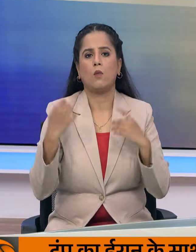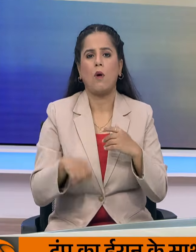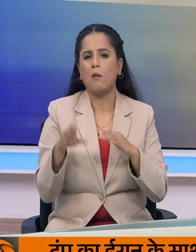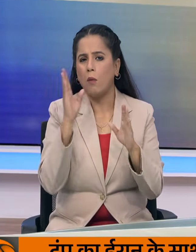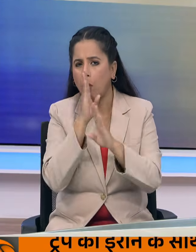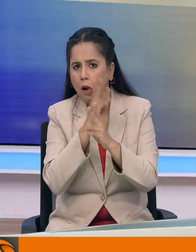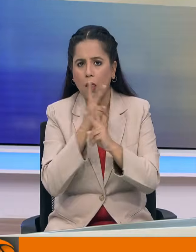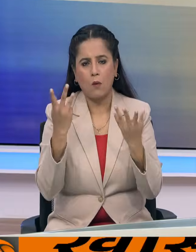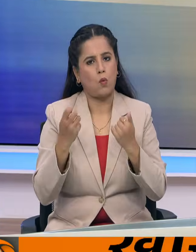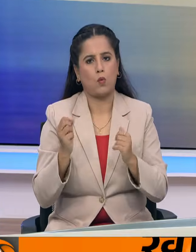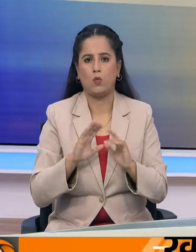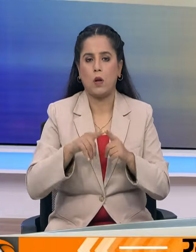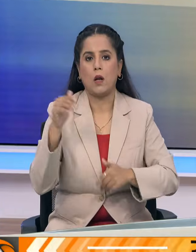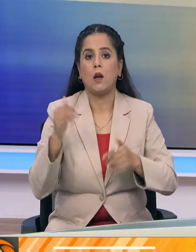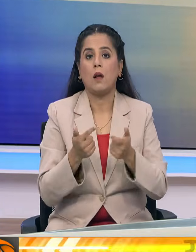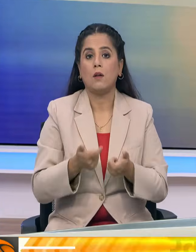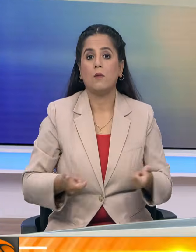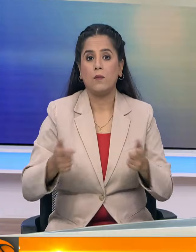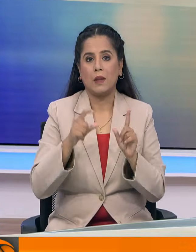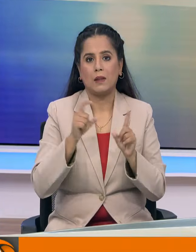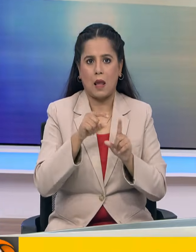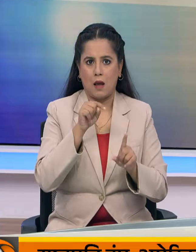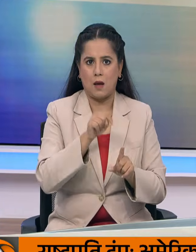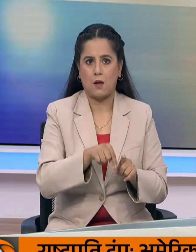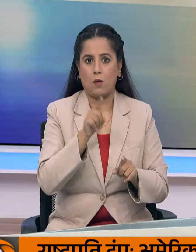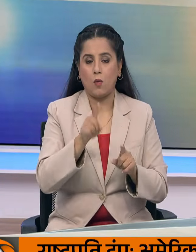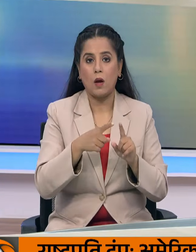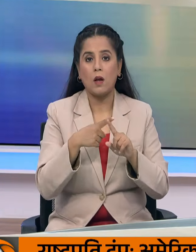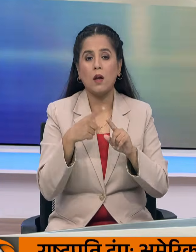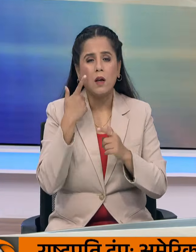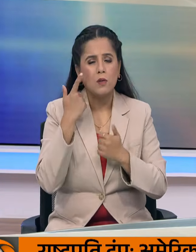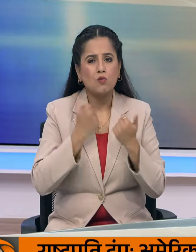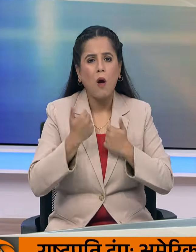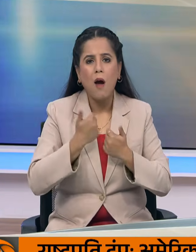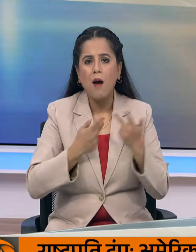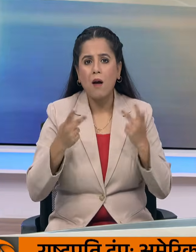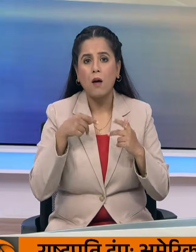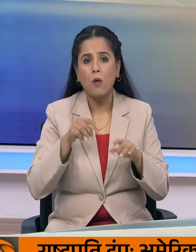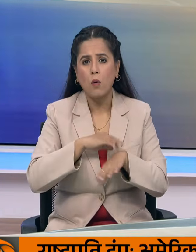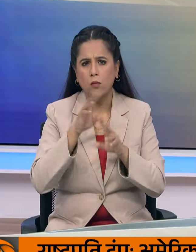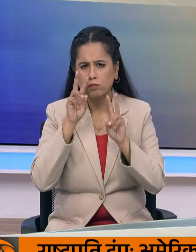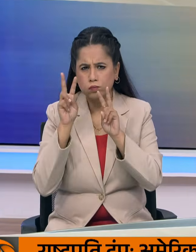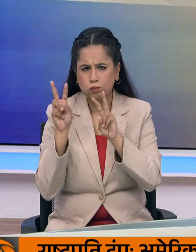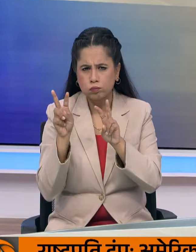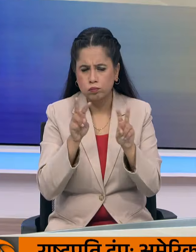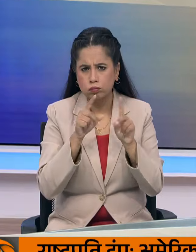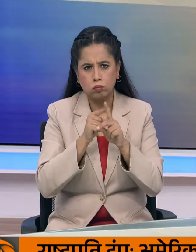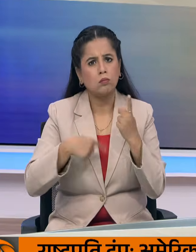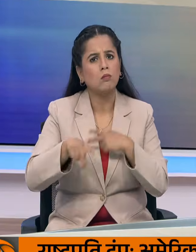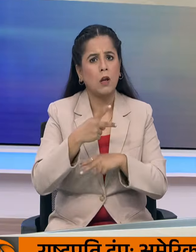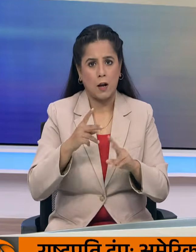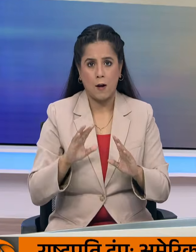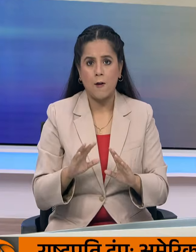करना है। निर्वाचन आयोग दिल्ली से इस ट्रायल रन के हर चरण की स्वयं निगरानी करेगा।